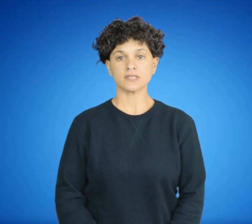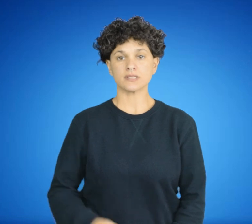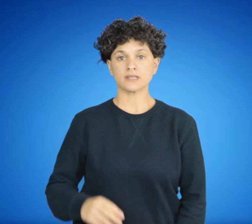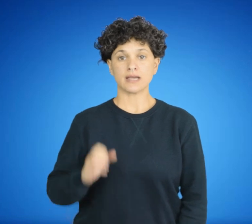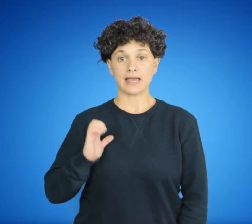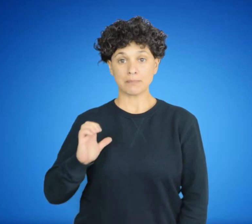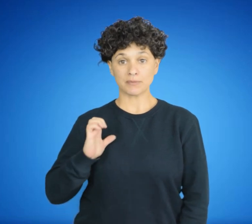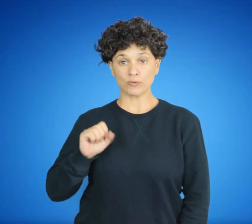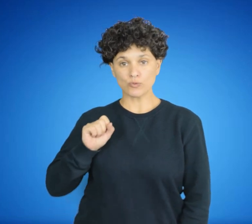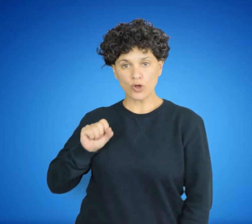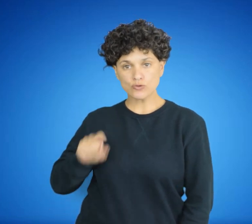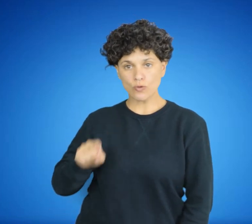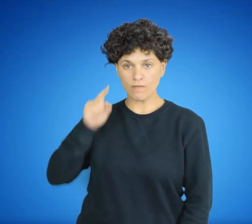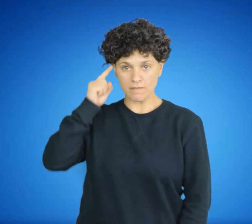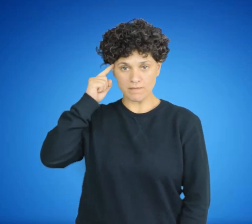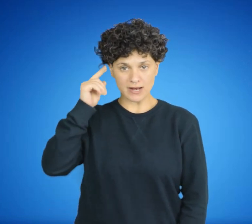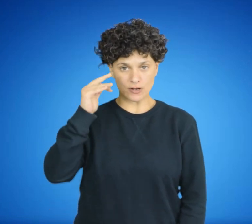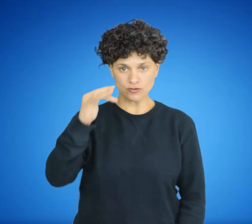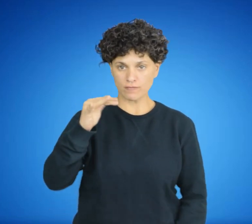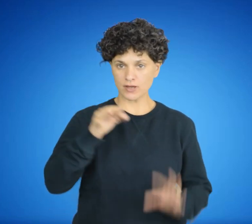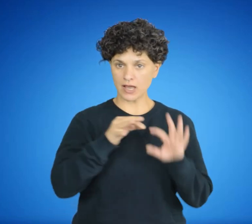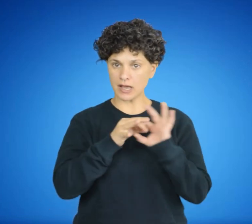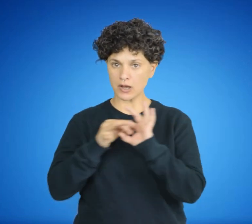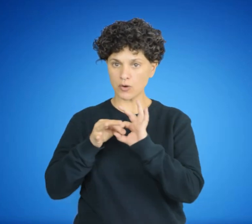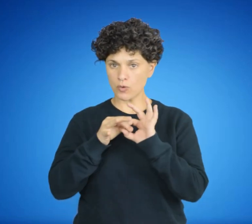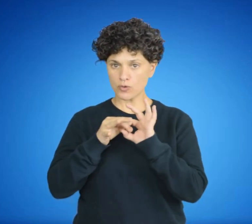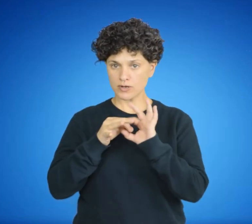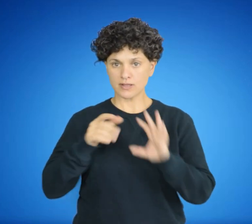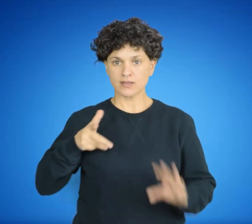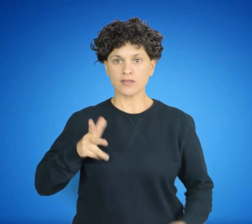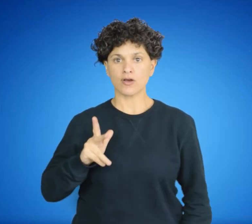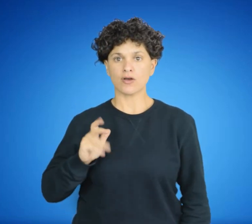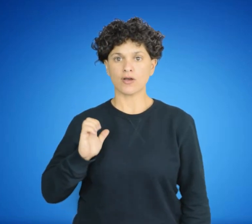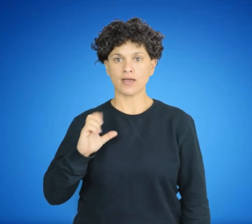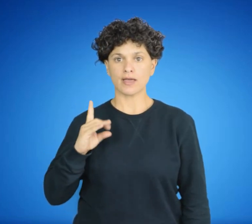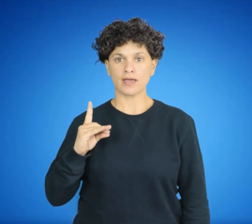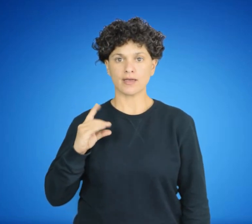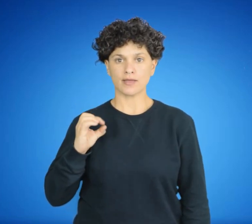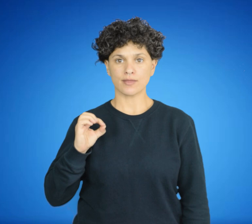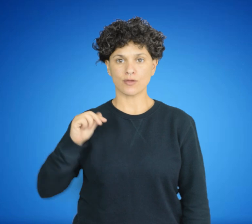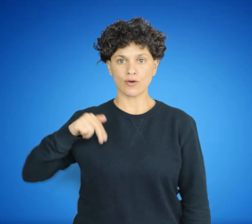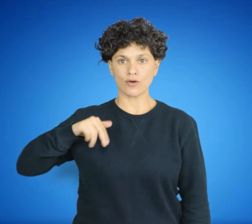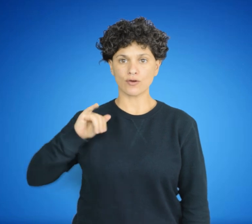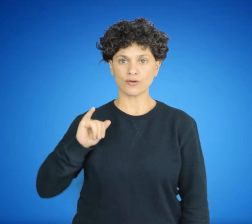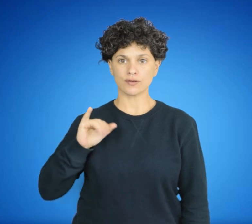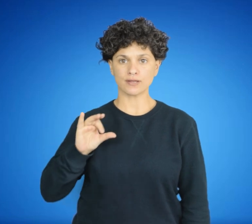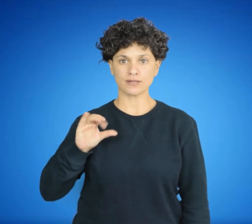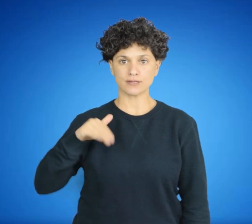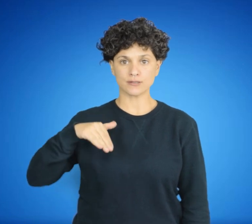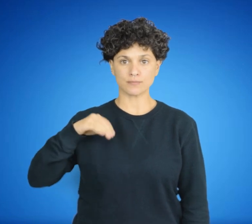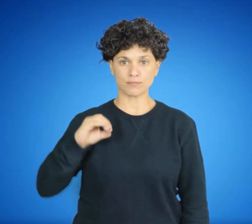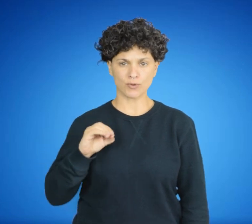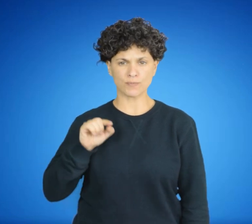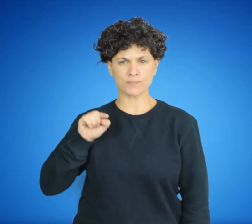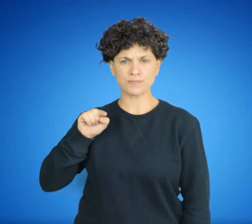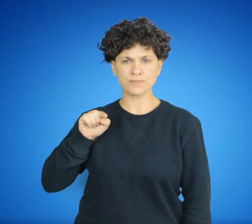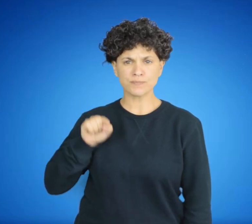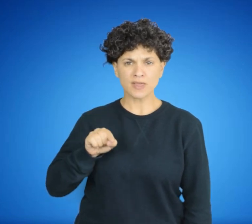epicuro defiende el hedonismo y sostiene que el fin de la vida humana es el placer pero no se trata